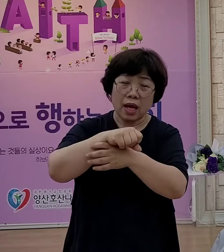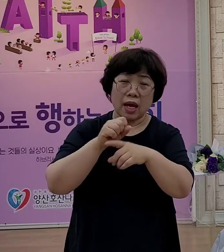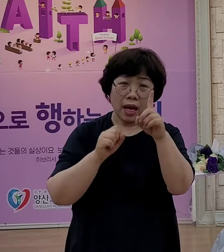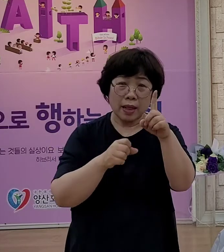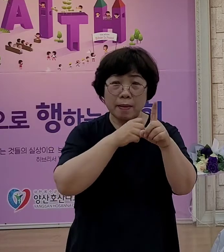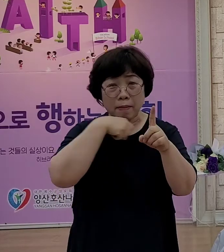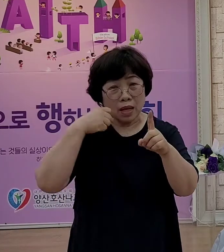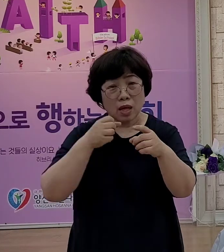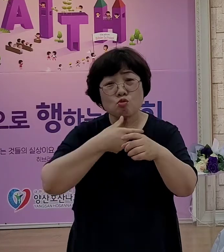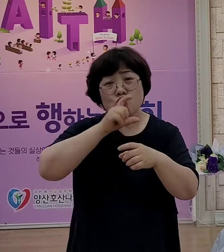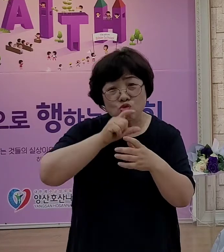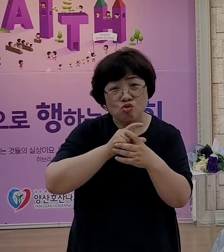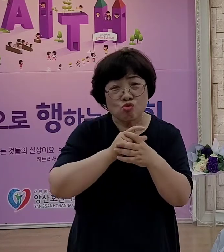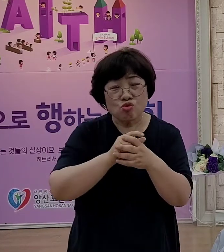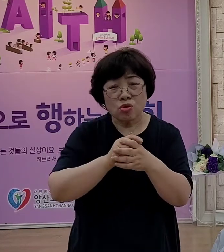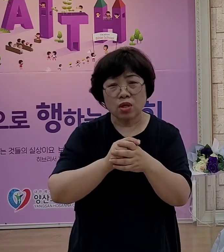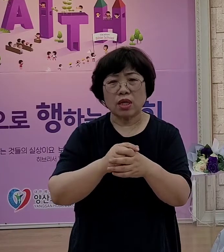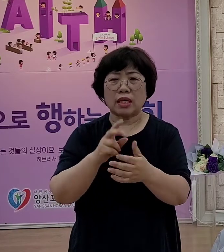법칙이에요.